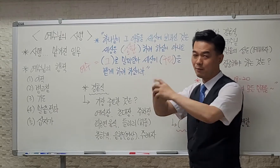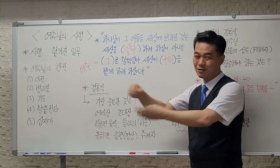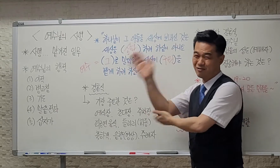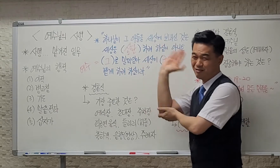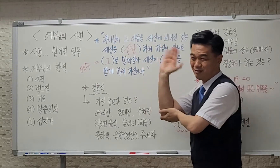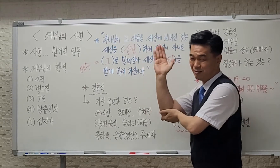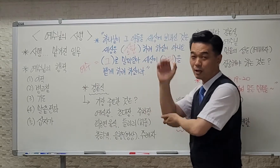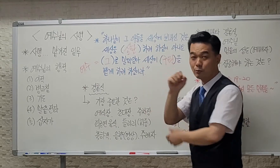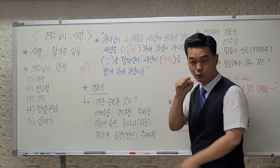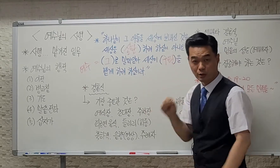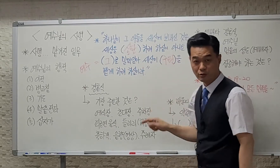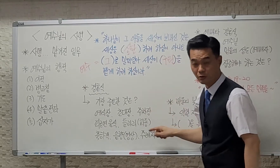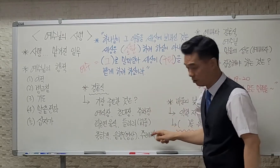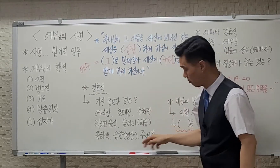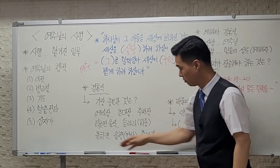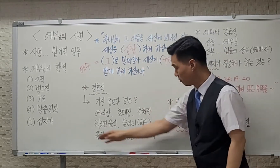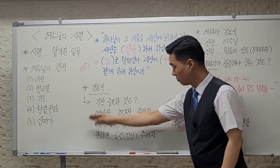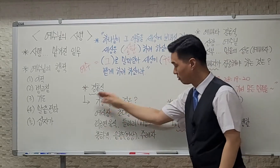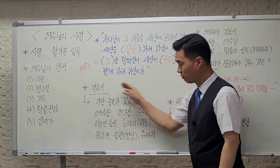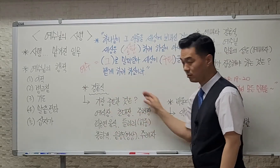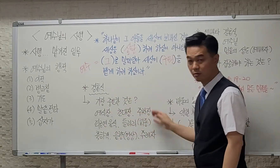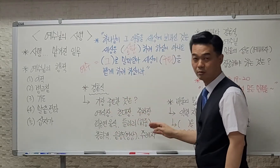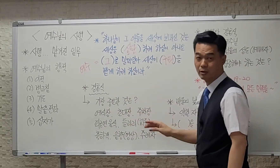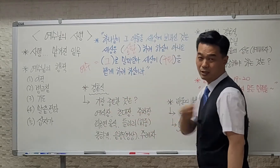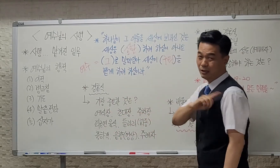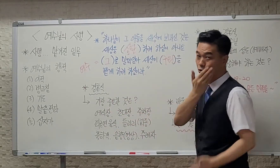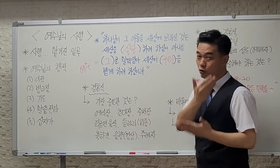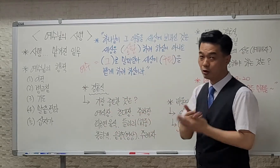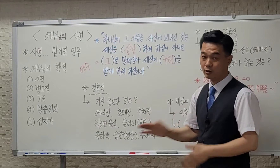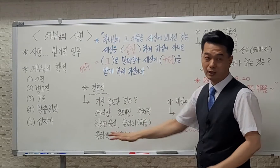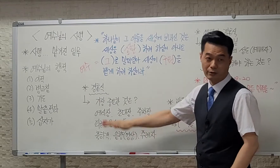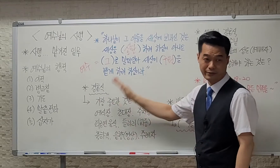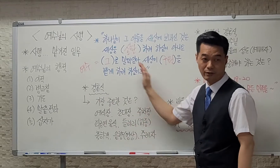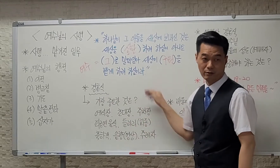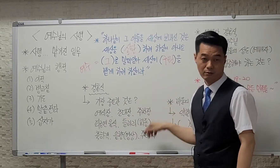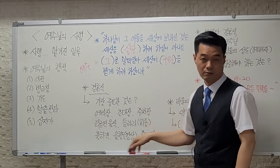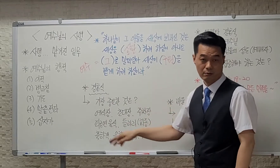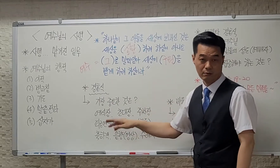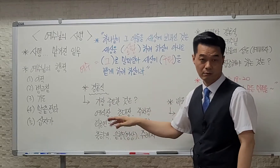담아서 해주면 좋겠죠. 가장 중요한 거예요. 다 나왔어요?